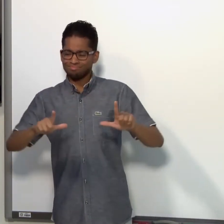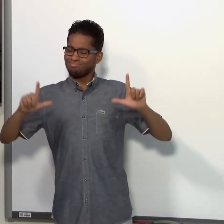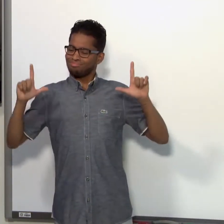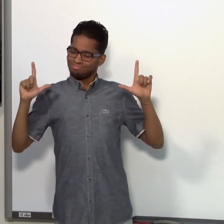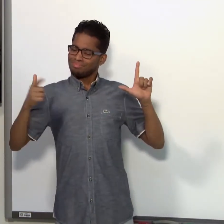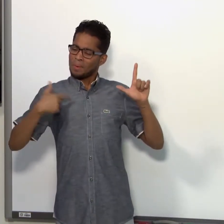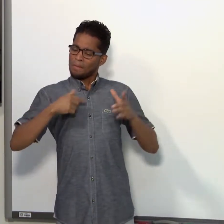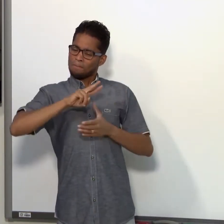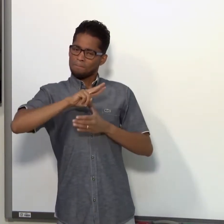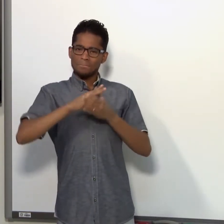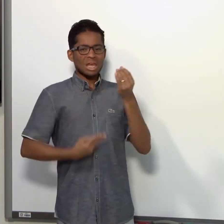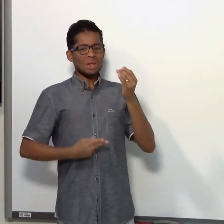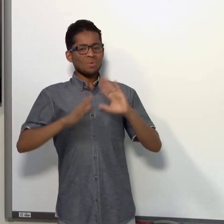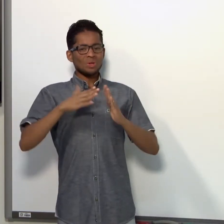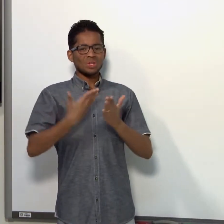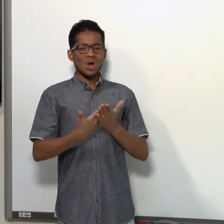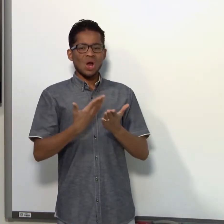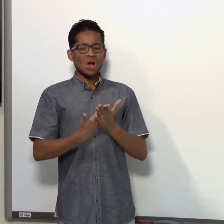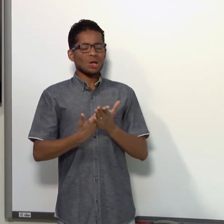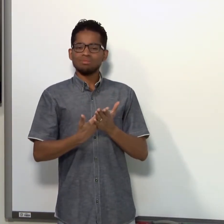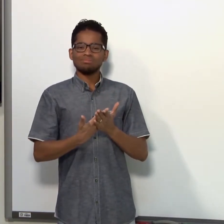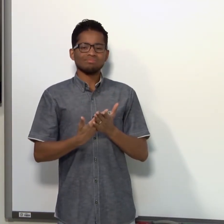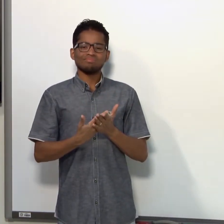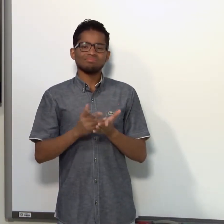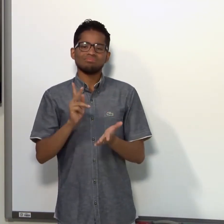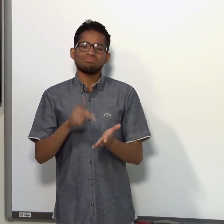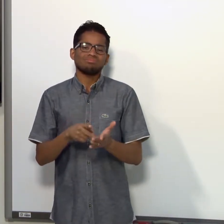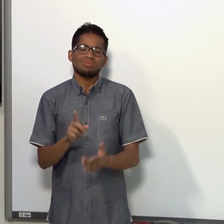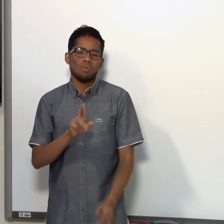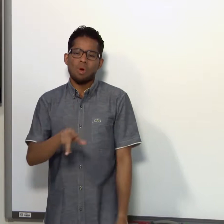se taxam como escola bilingüe, porém, não são.